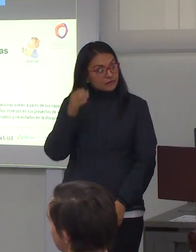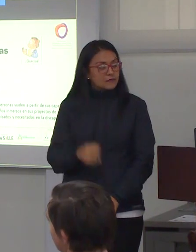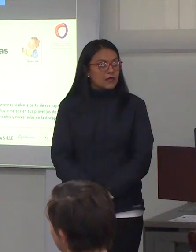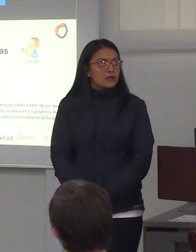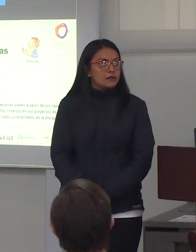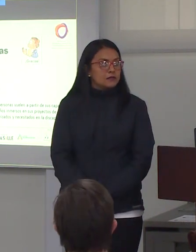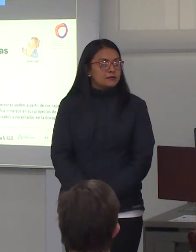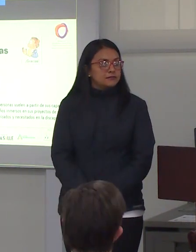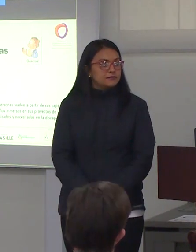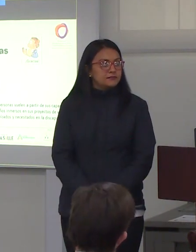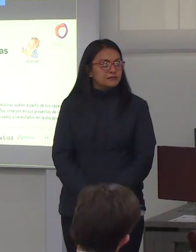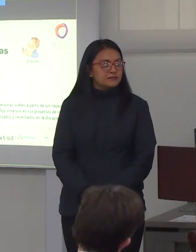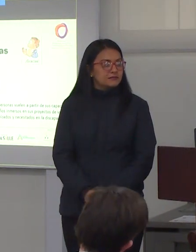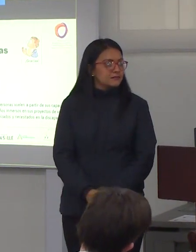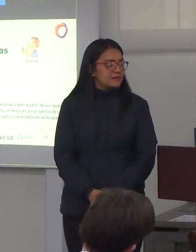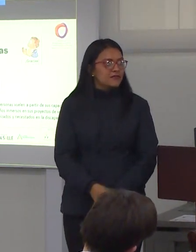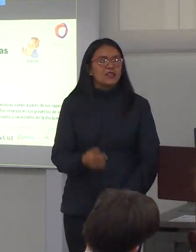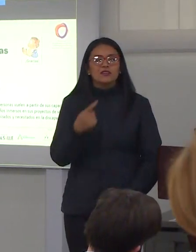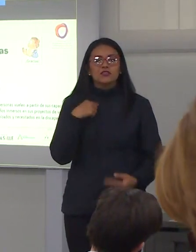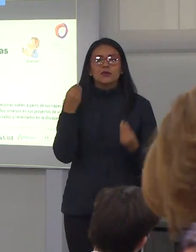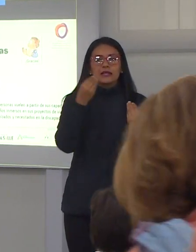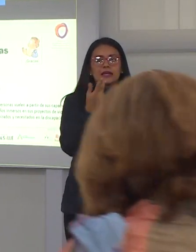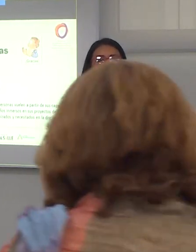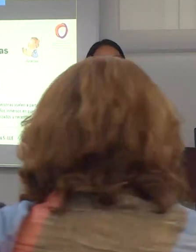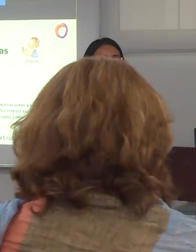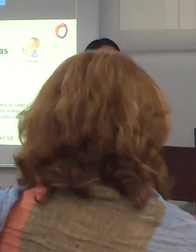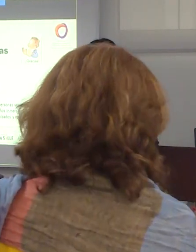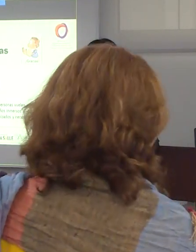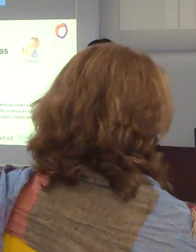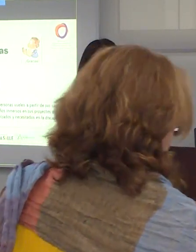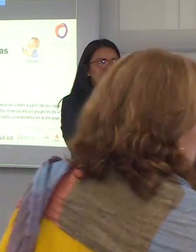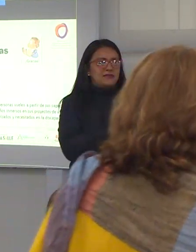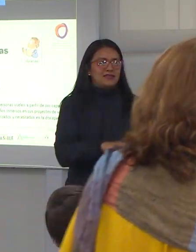yo le hubiera dado otros 20 minutos Jorge Iván